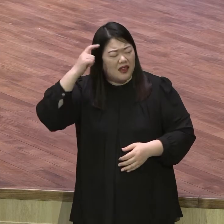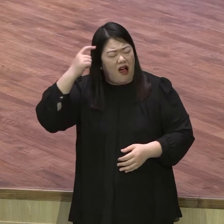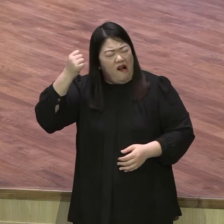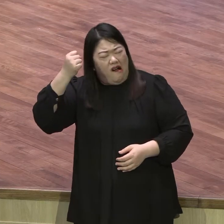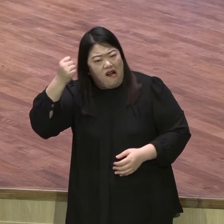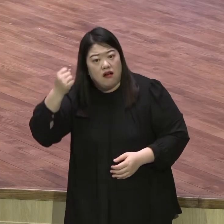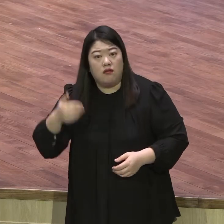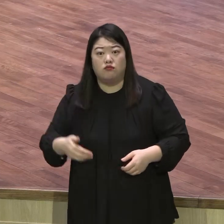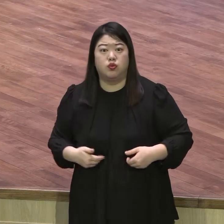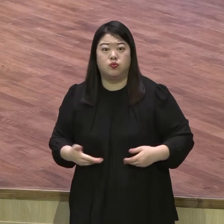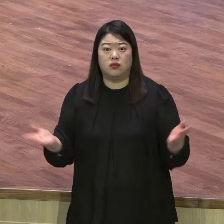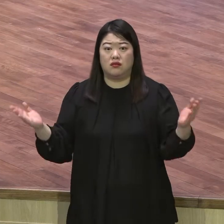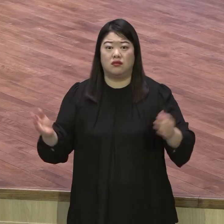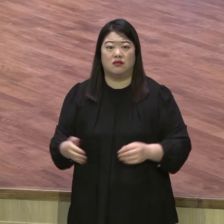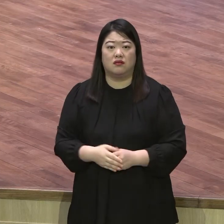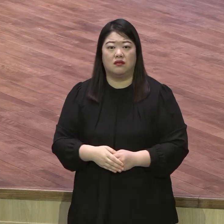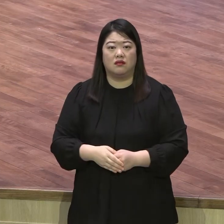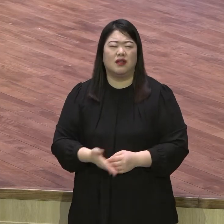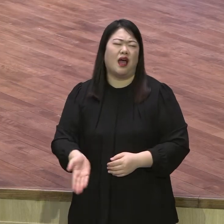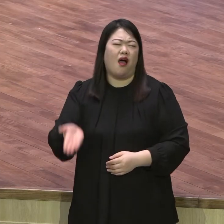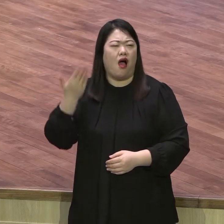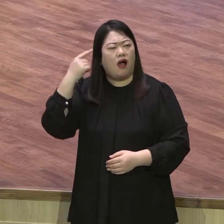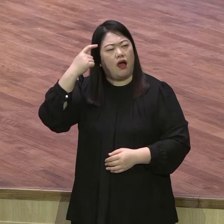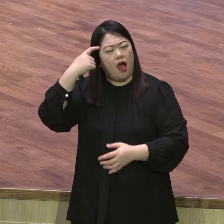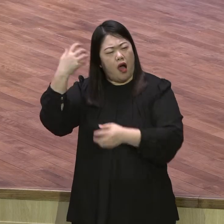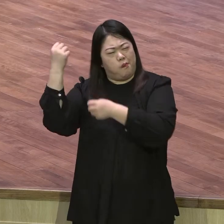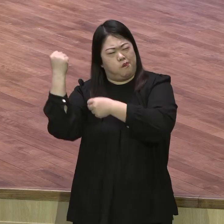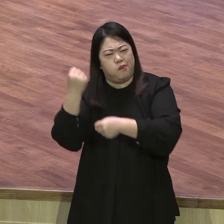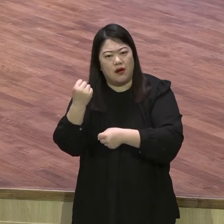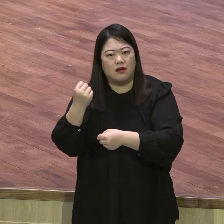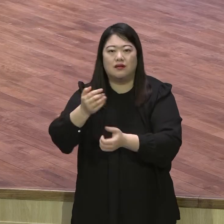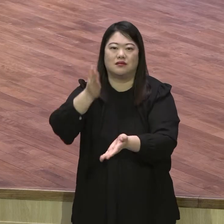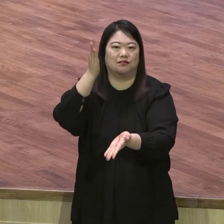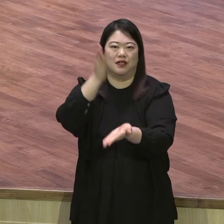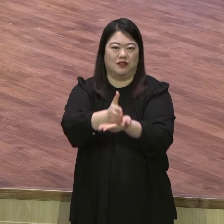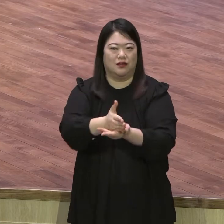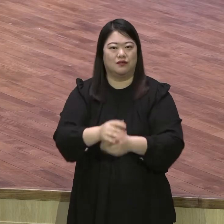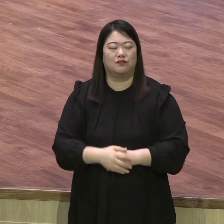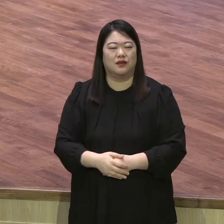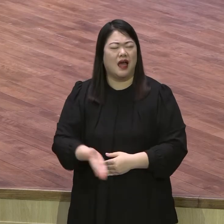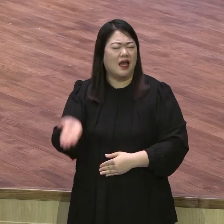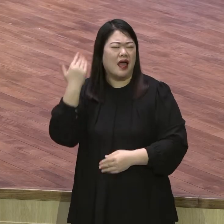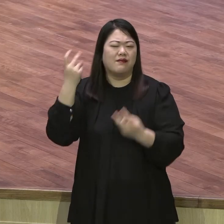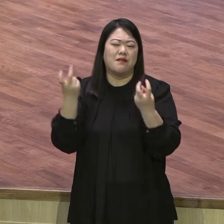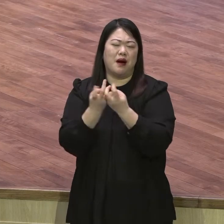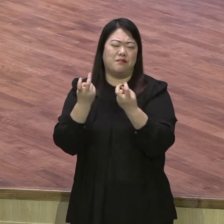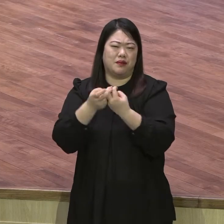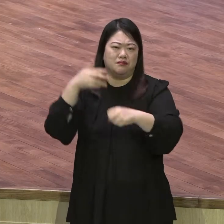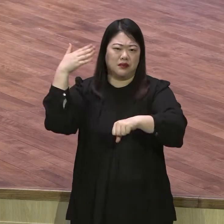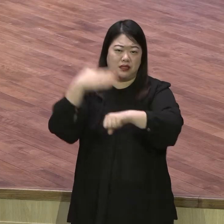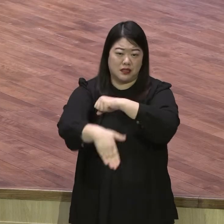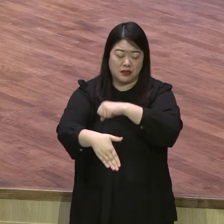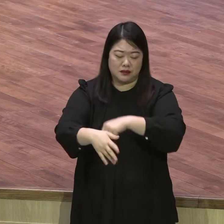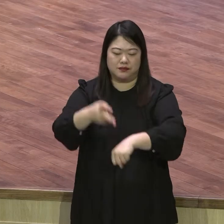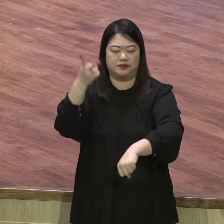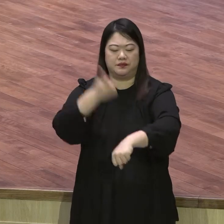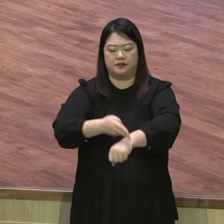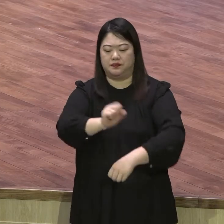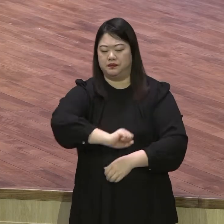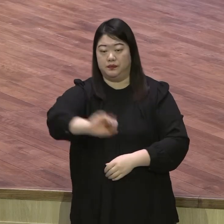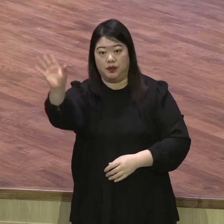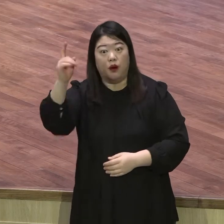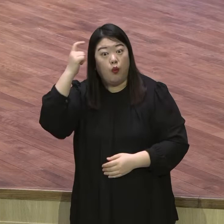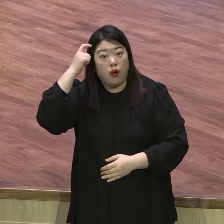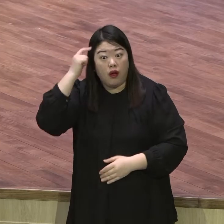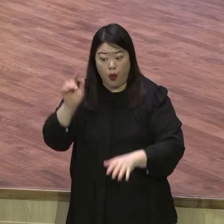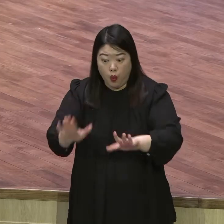과거에 잡혀 과거형 인생을 살지 마라. 옛틀 인생을 살지 마라. 과거에 잘했던 잘못은 상관없다. 너는 오늘